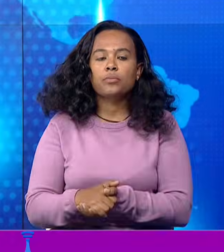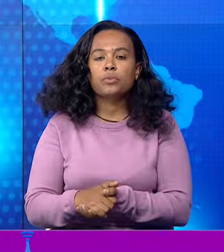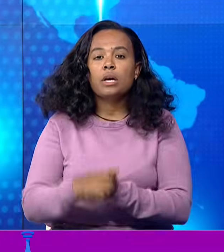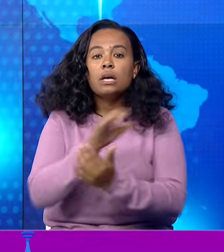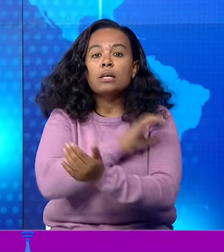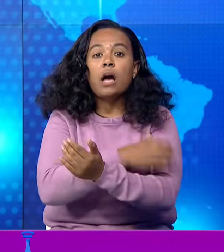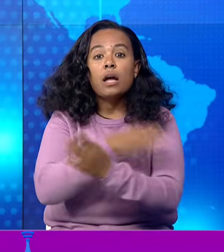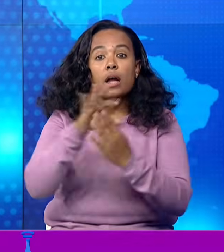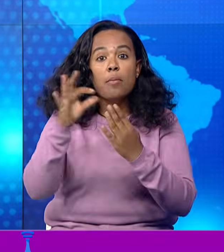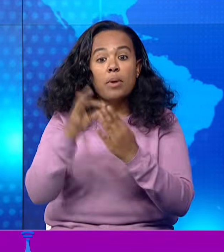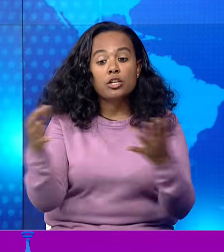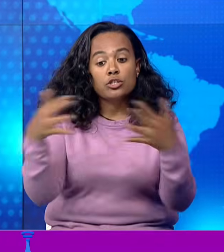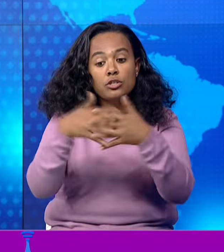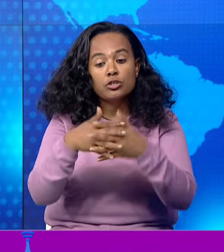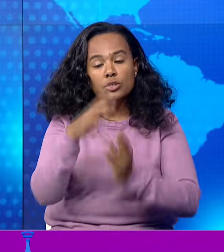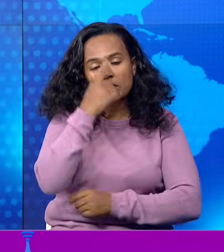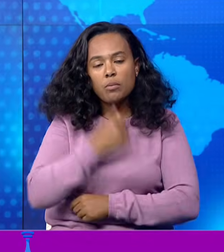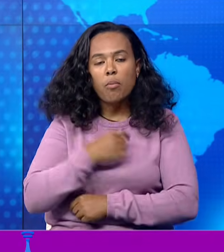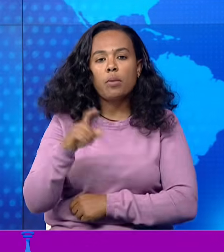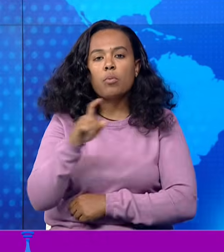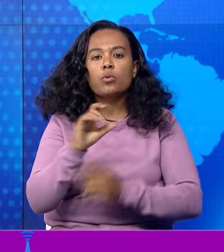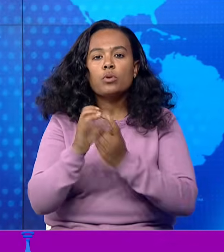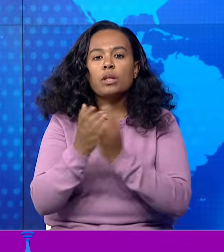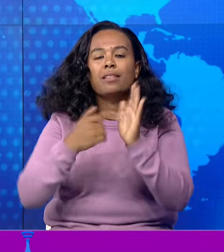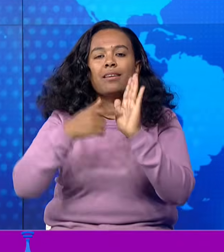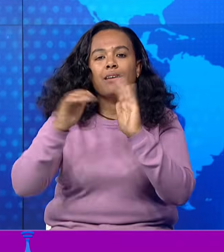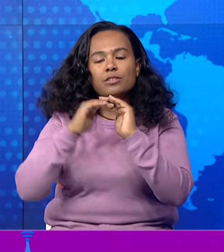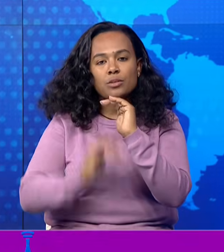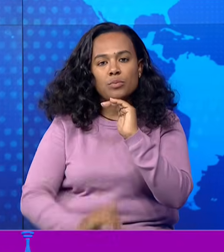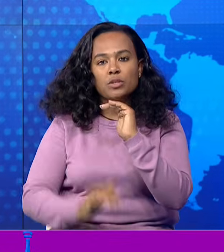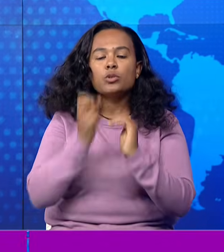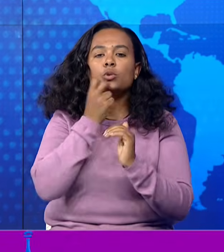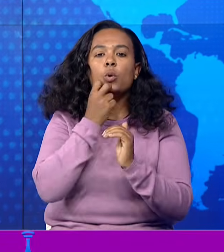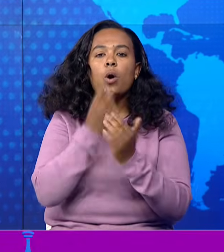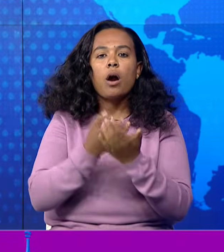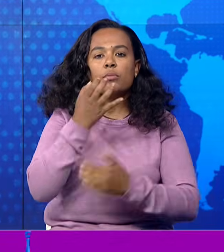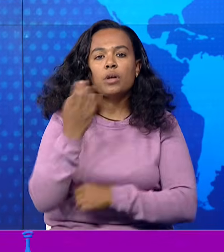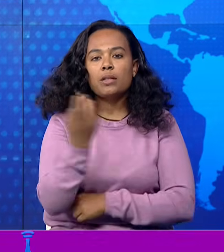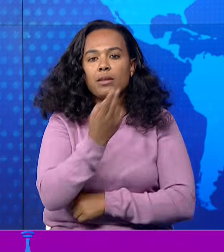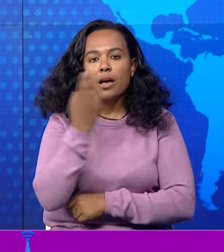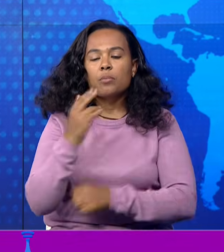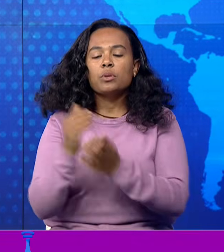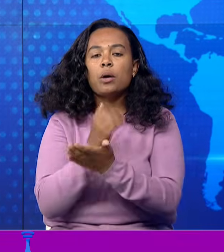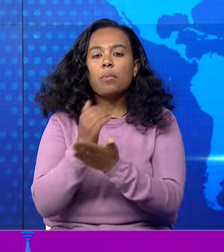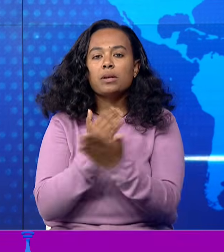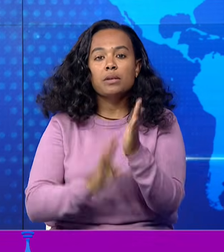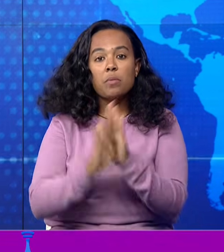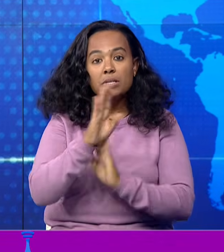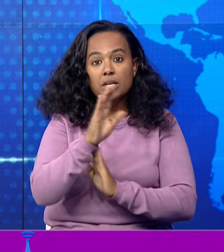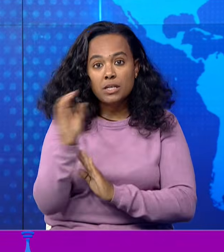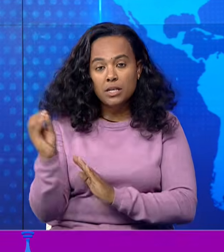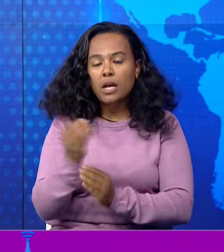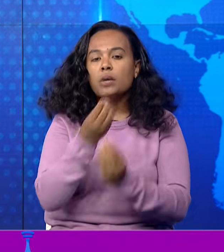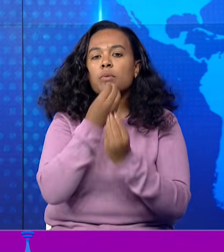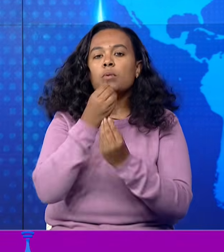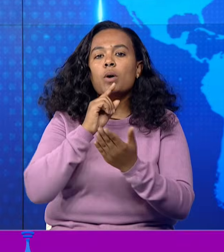የኃይል አማራጭ ቅንጅት አስተማማኝ በሆነ መልኩ ተጋላጭነትን መቀነስ፣ የውሃ ሀብት አጠቃቀም እንዲሁም ምርታማነትን የማሳደግና የምግብ